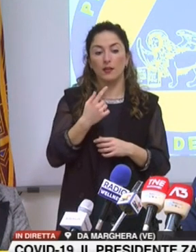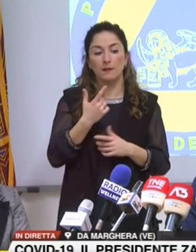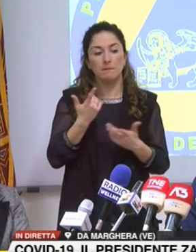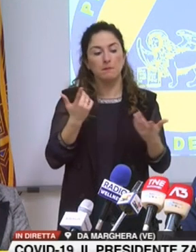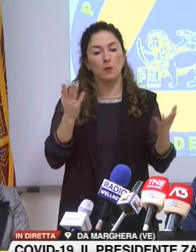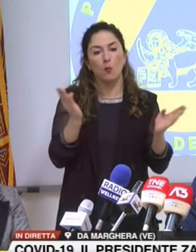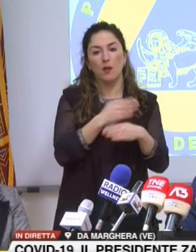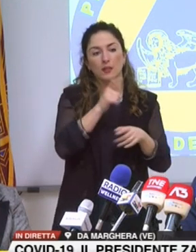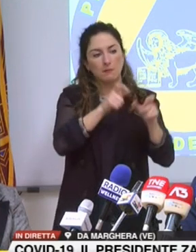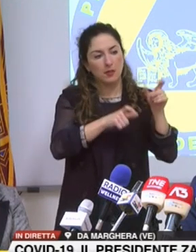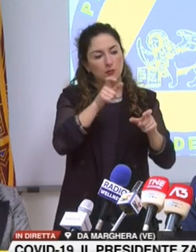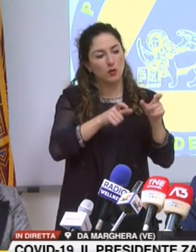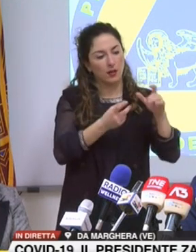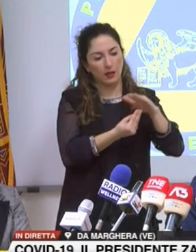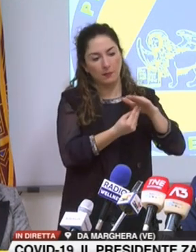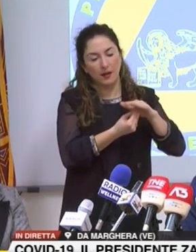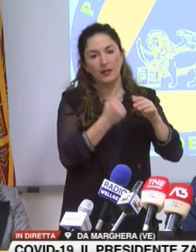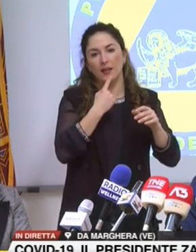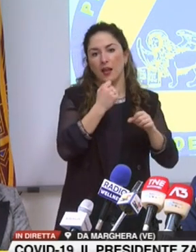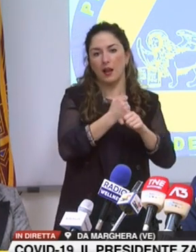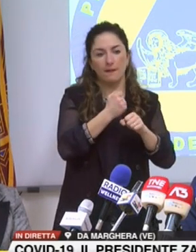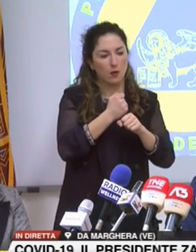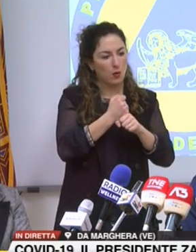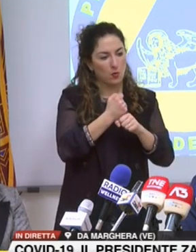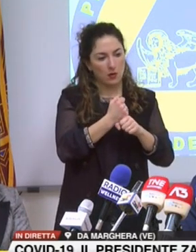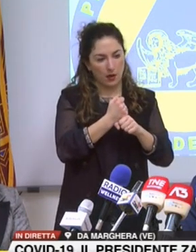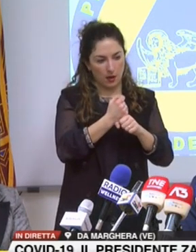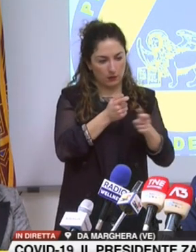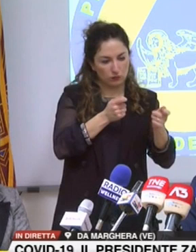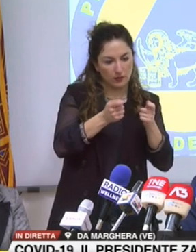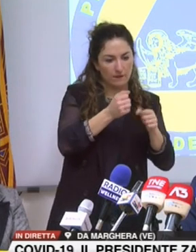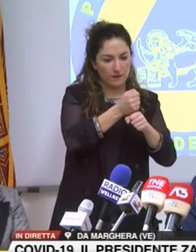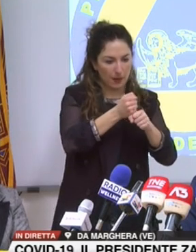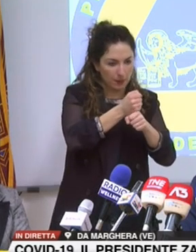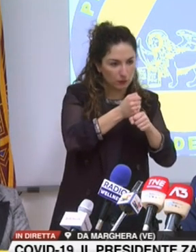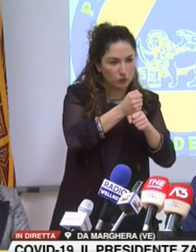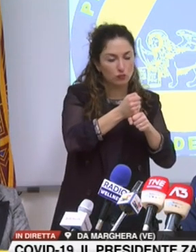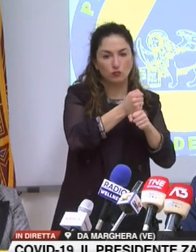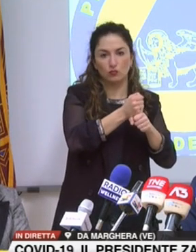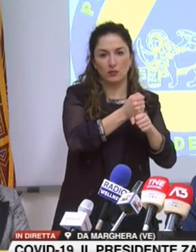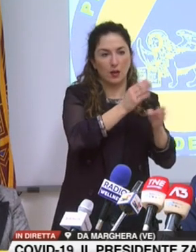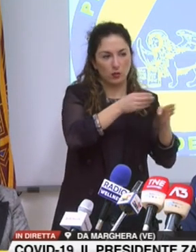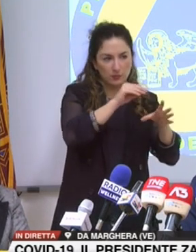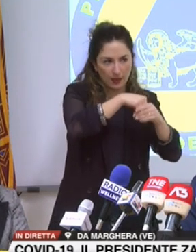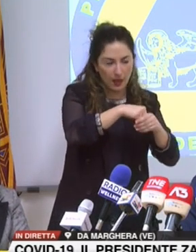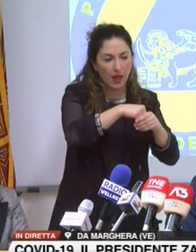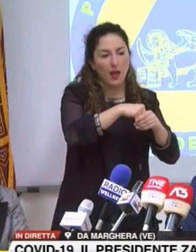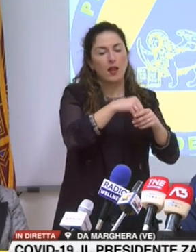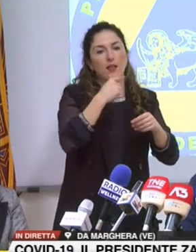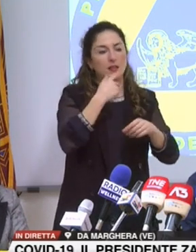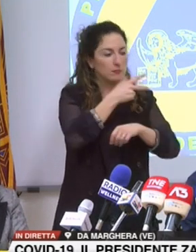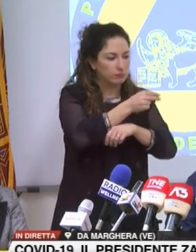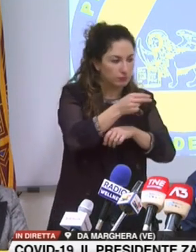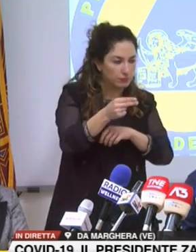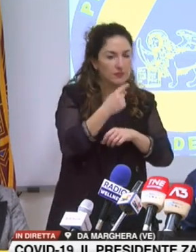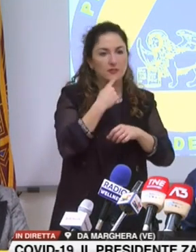qualunque titolo ci lavorano. Penso da chi gestisce impeccabilmente le farmacie ospedaliere, che approvvigionano di vaccini, a chi li somministra, che organizza